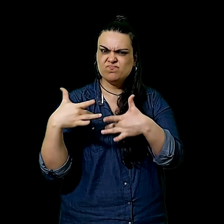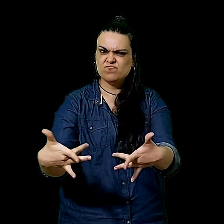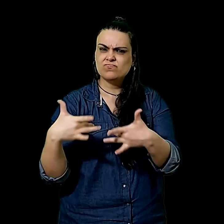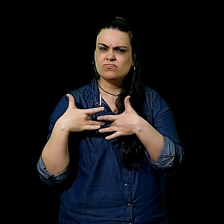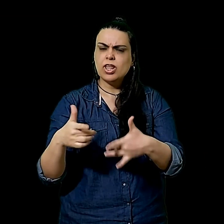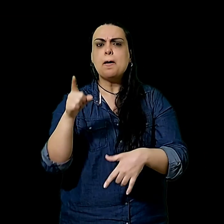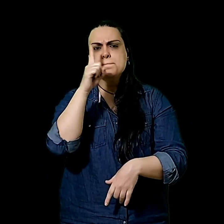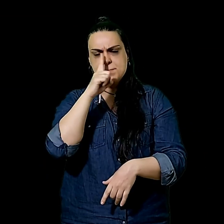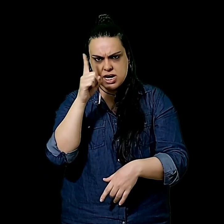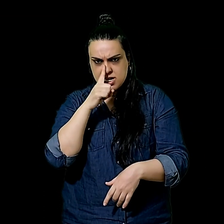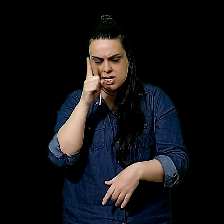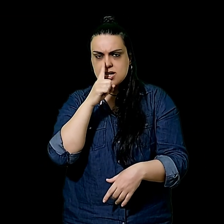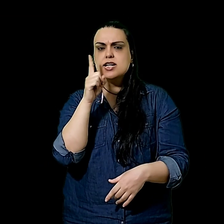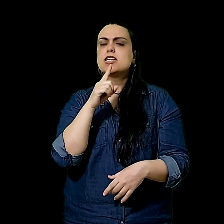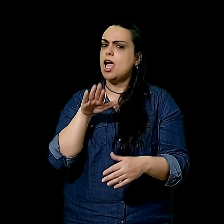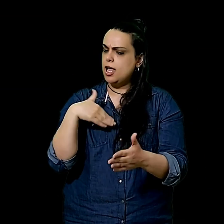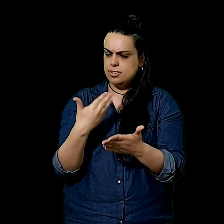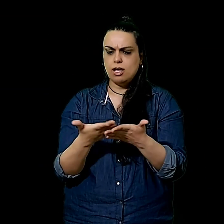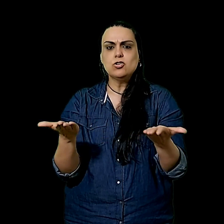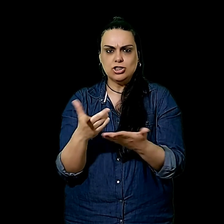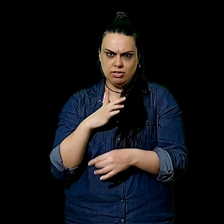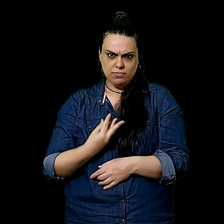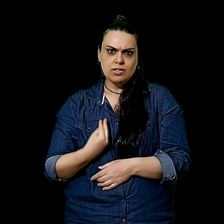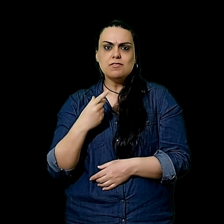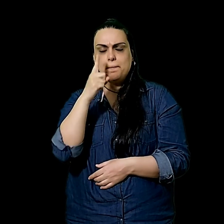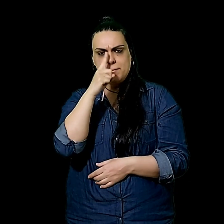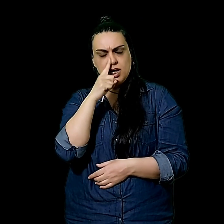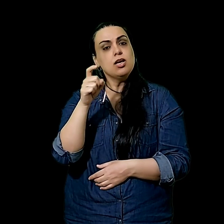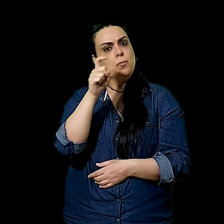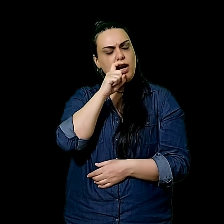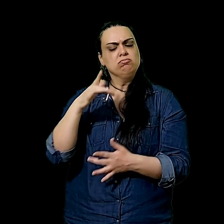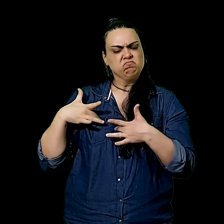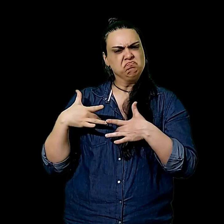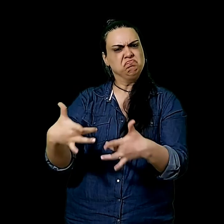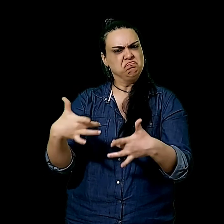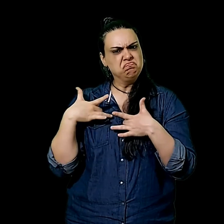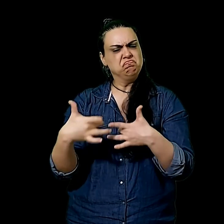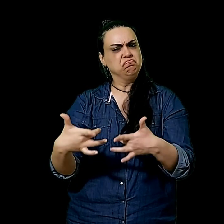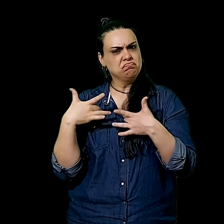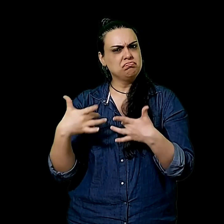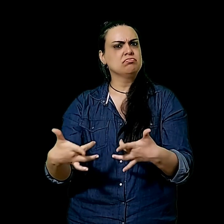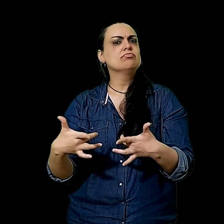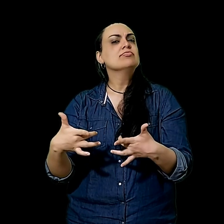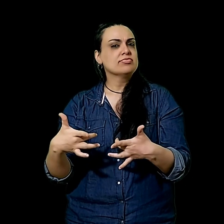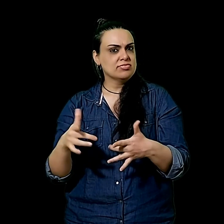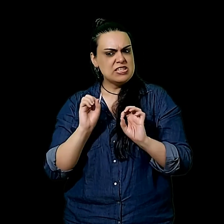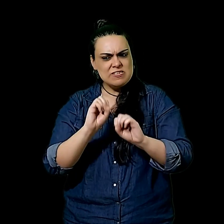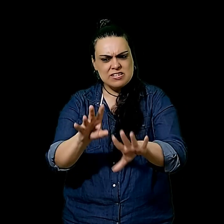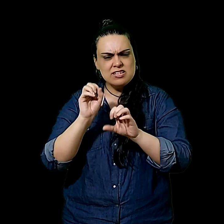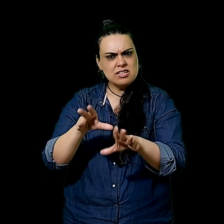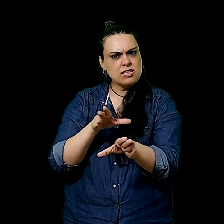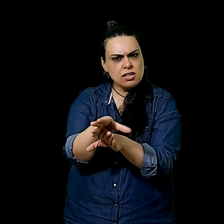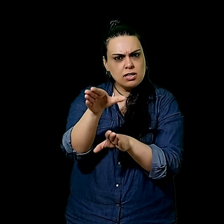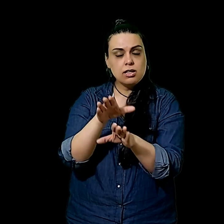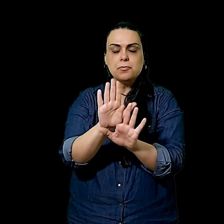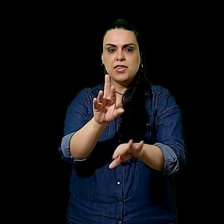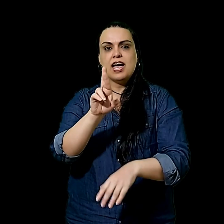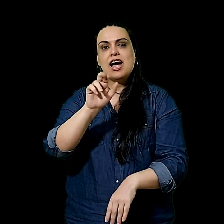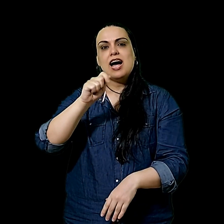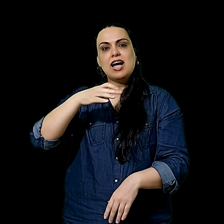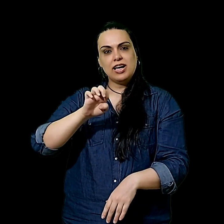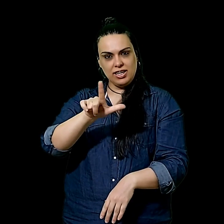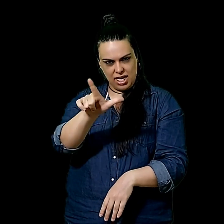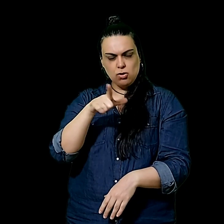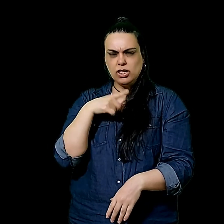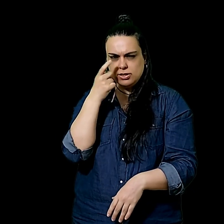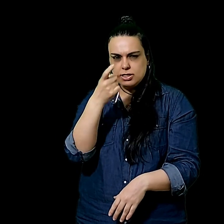graças a Deus, da mãe, irmã Maria, que está conosco até hoje. Isso. E a Raquel, ela tem uma coisa muito interessante.